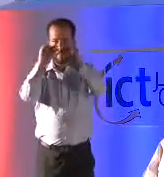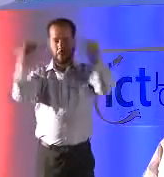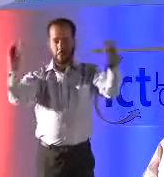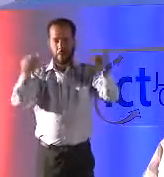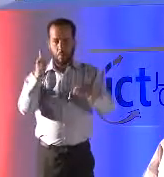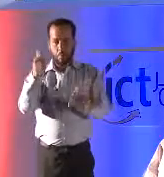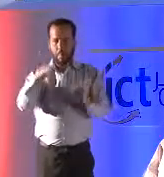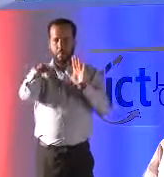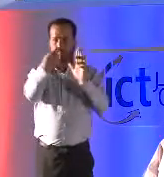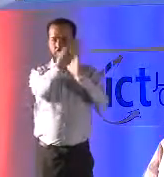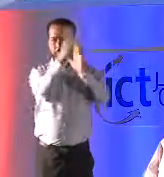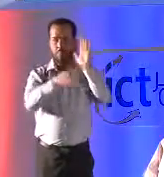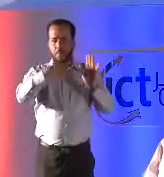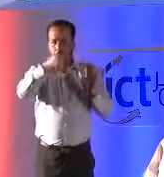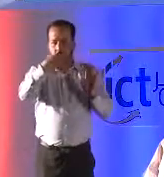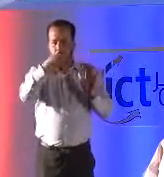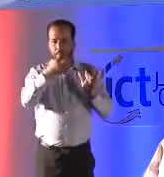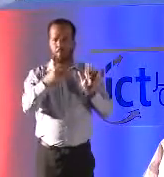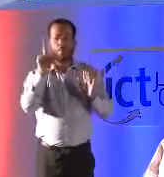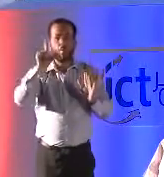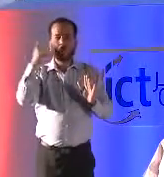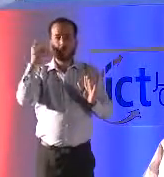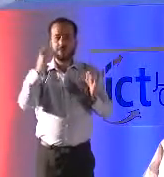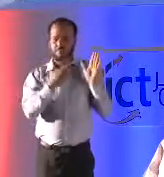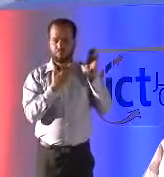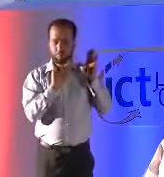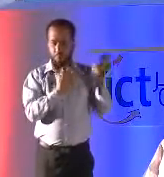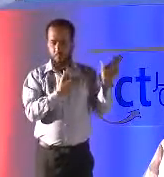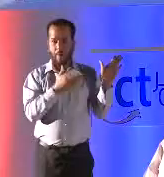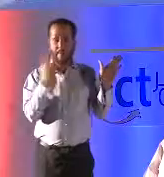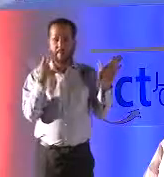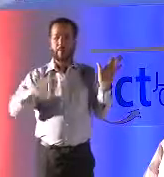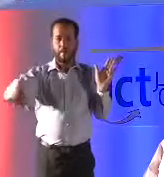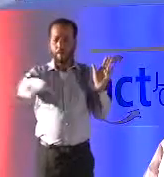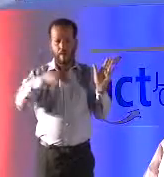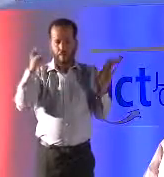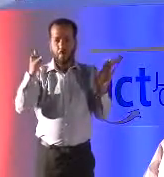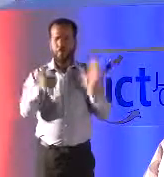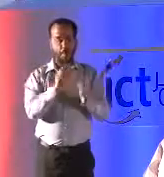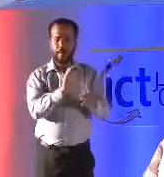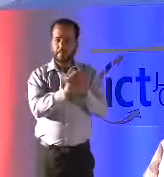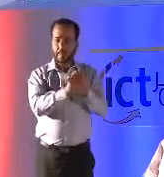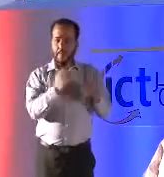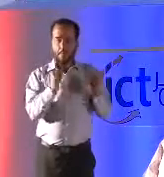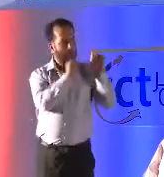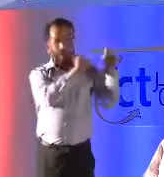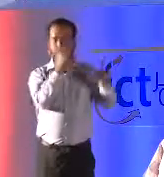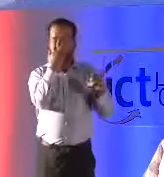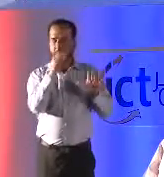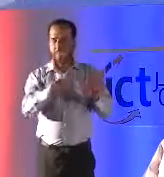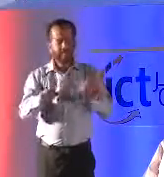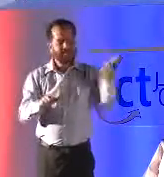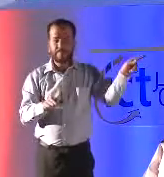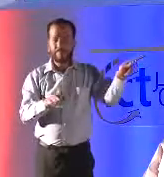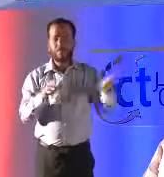تواجد البرامج الناطقة باللغة العربية في المنطقة، والكثير من أصدقائنا المكفوفين